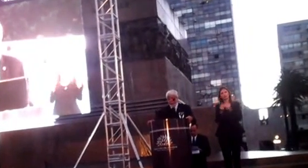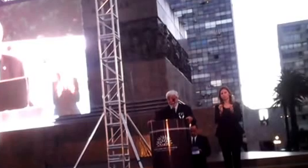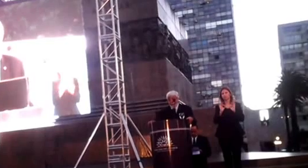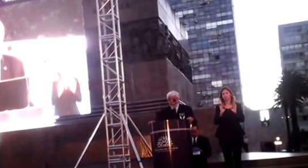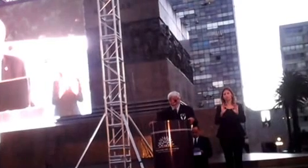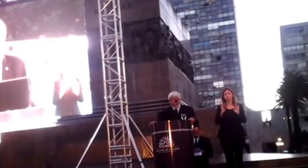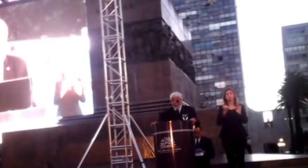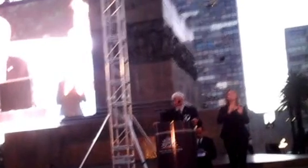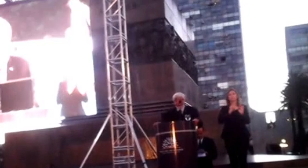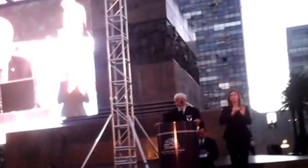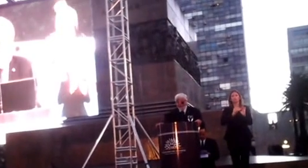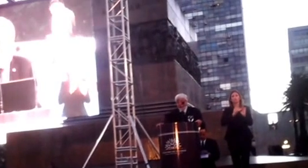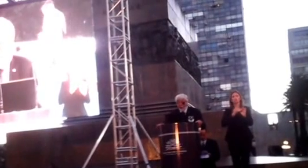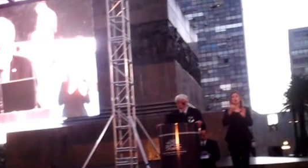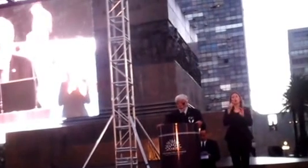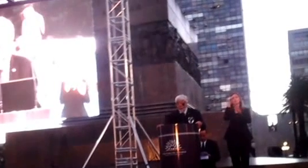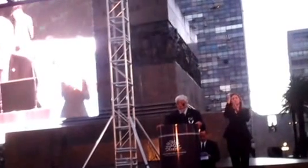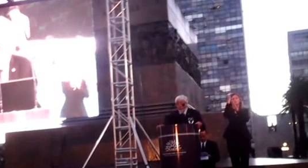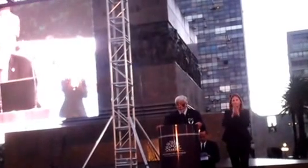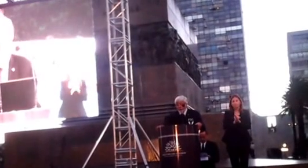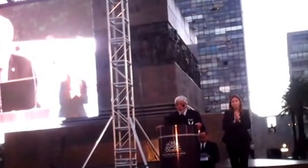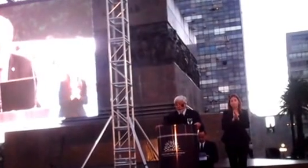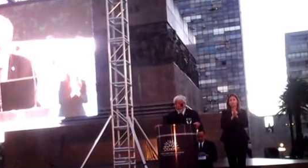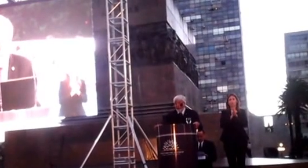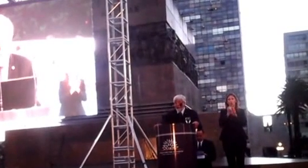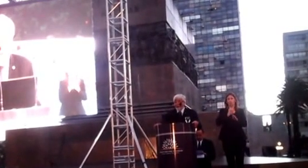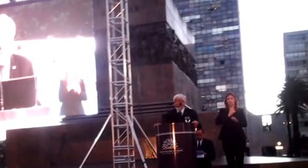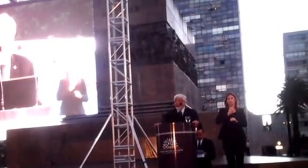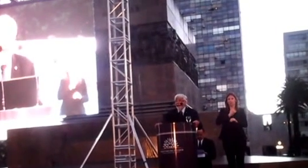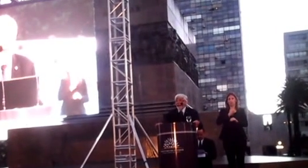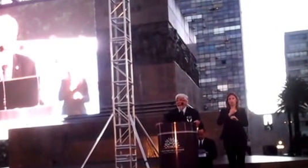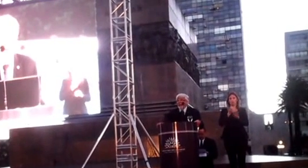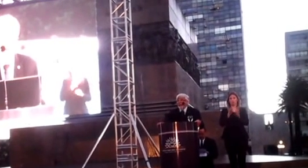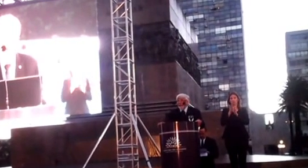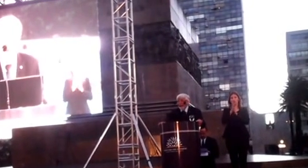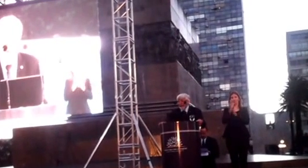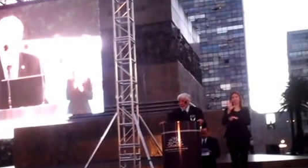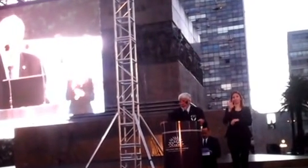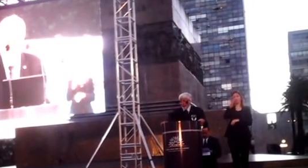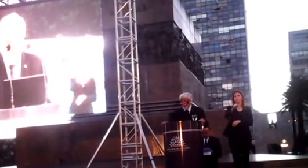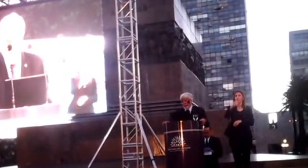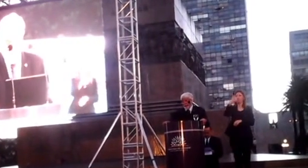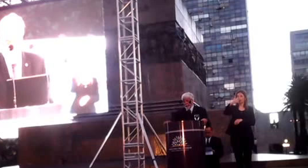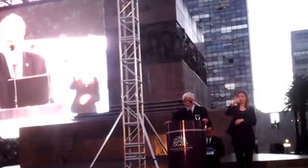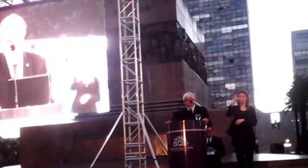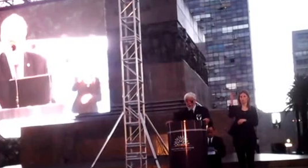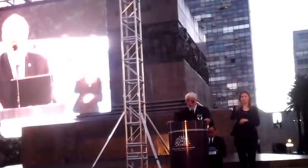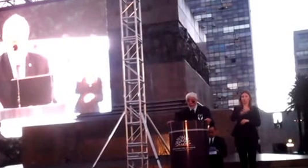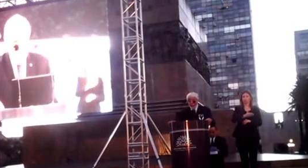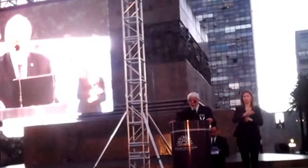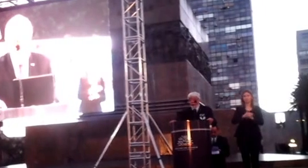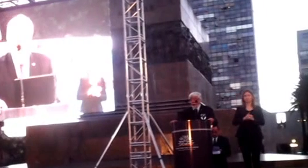los homicidios, el descenso de los mismos alcanzará el 13%.